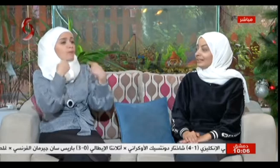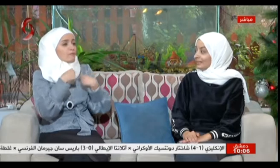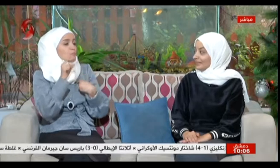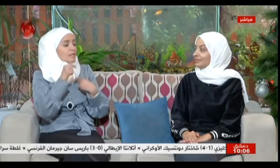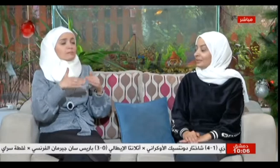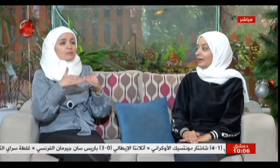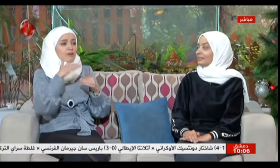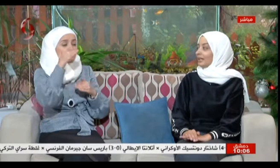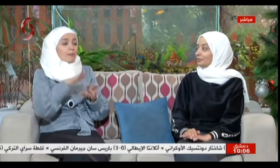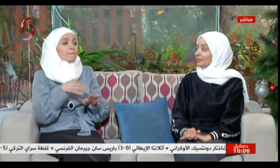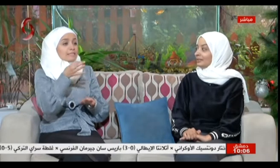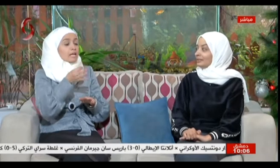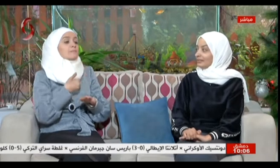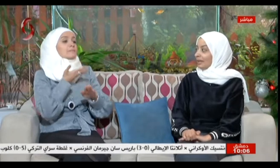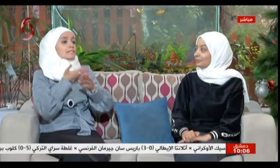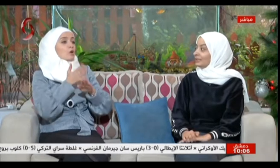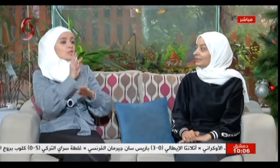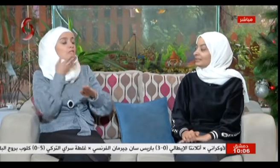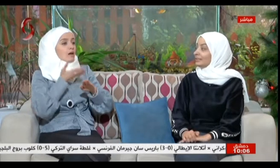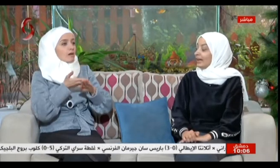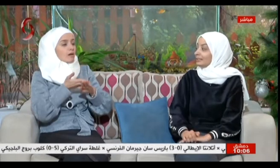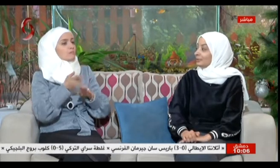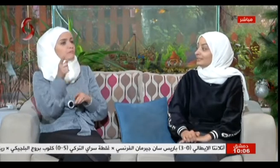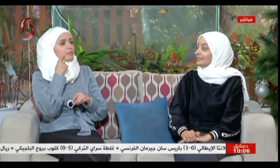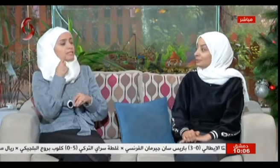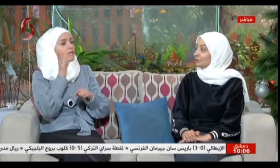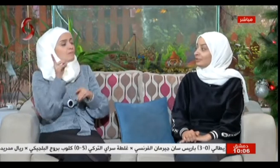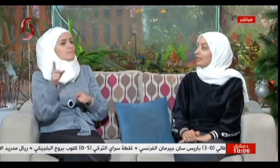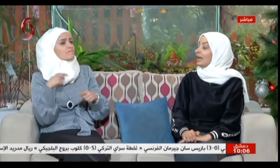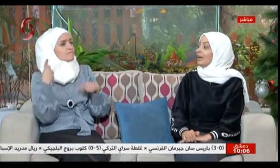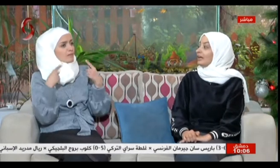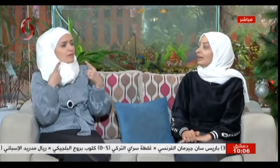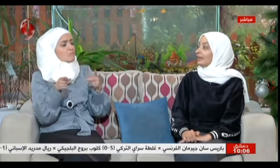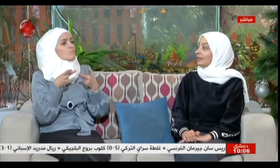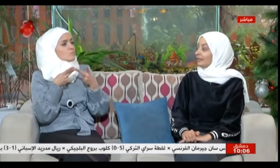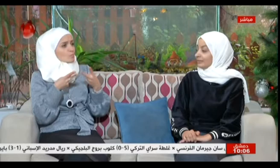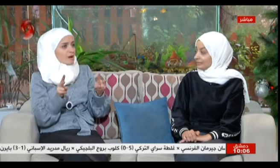كل الانسات طبعا كانوا يدعموني كثير، حتى وقت تزوجت